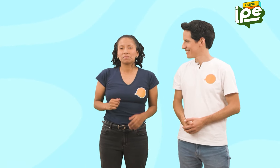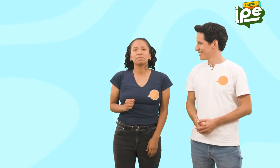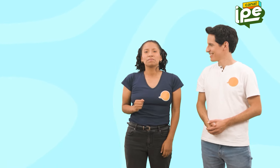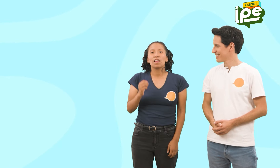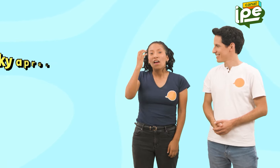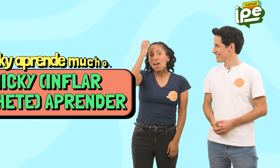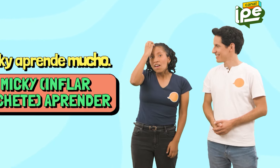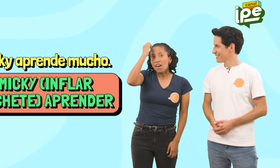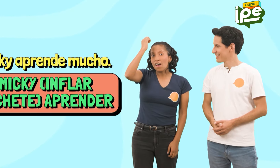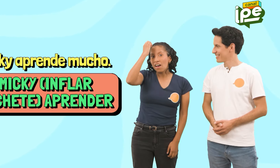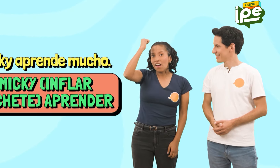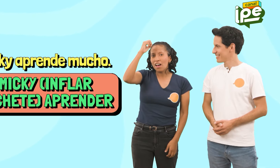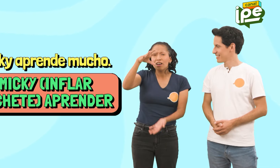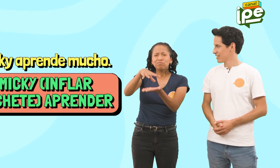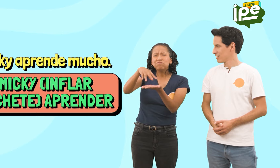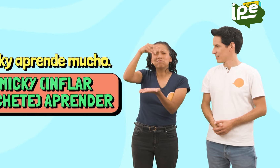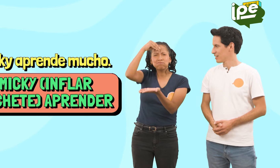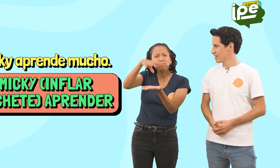aprender Mickey aprende